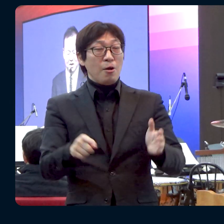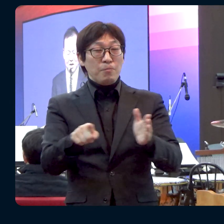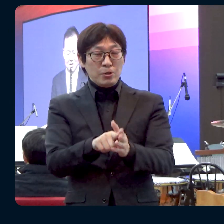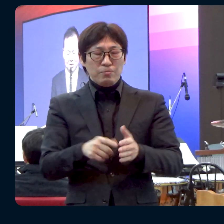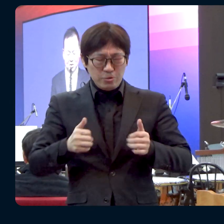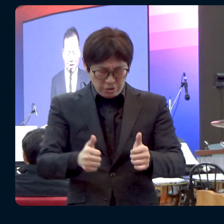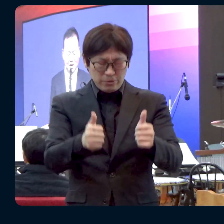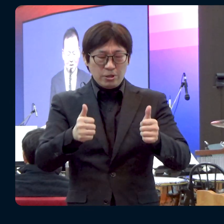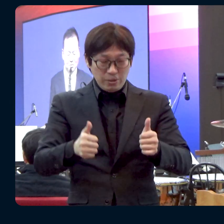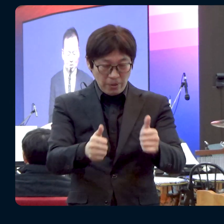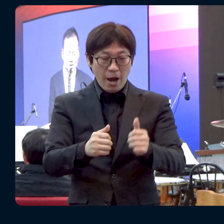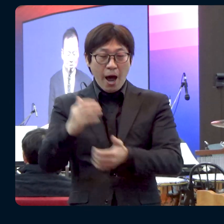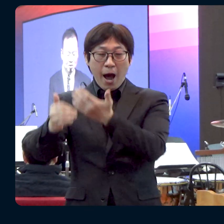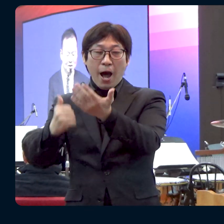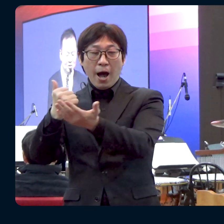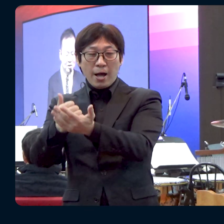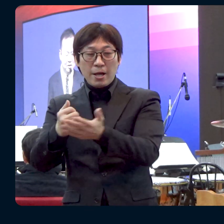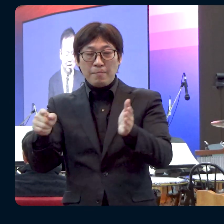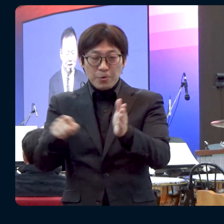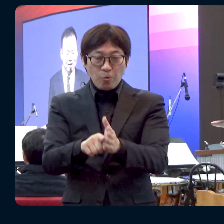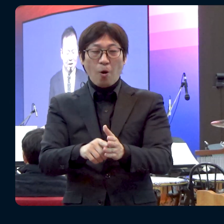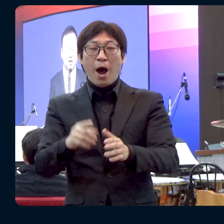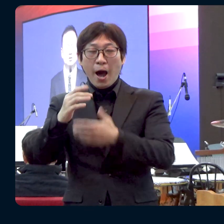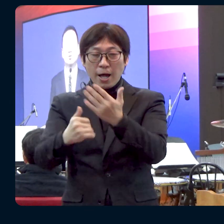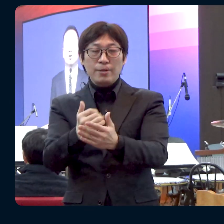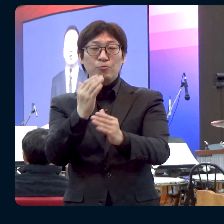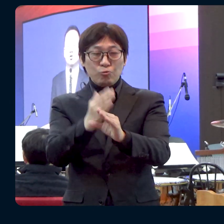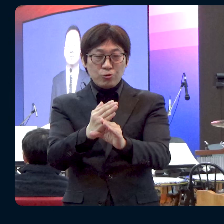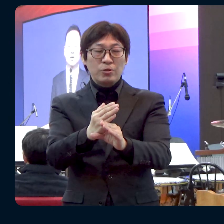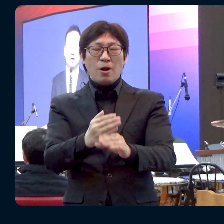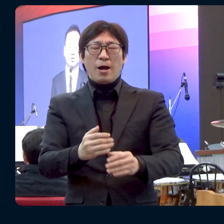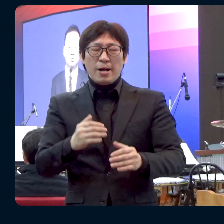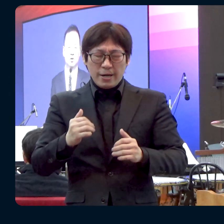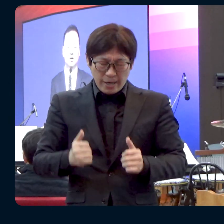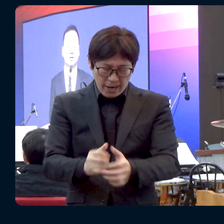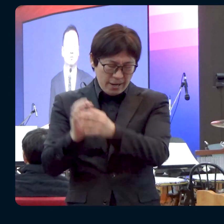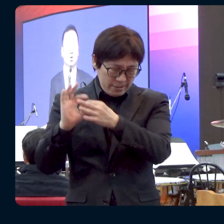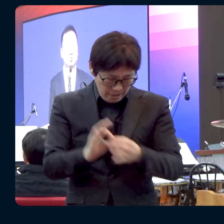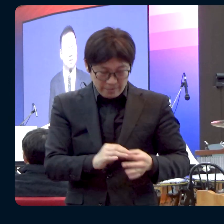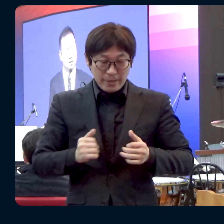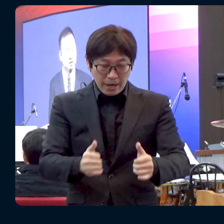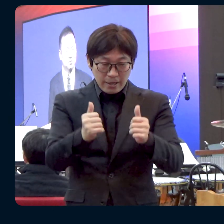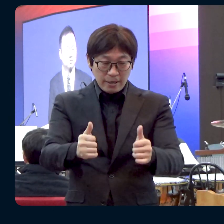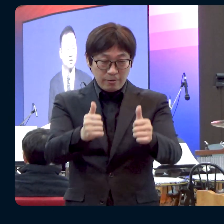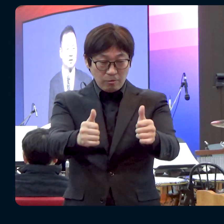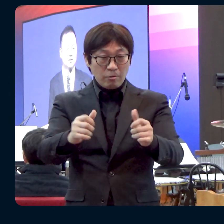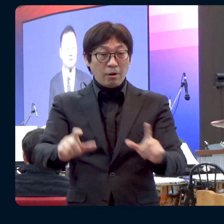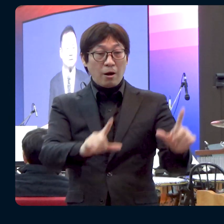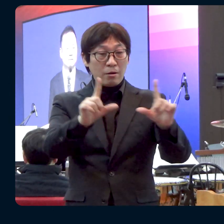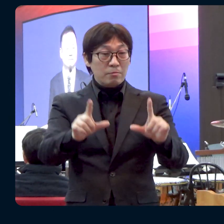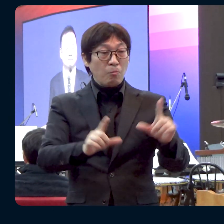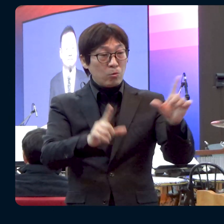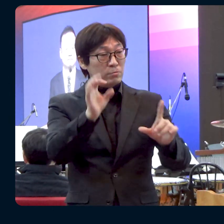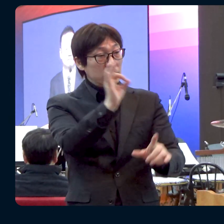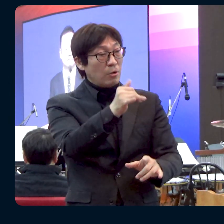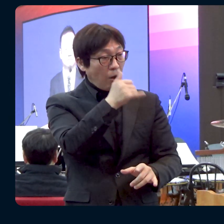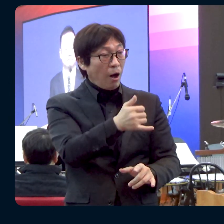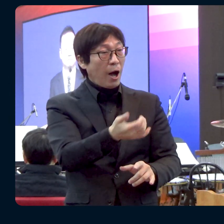살려고 발버둥 치는데, 저렇게 하나님 중심으로 살려고 하는데 계속 어려움만 당하는 걸 보니까 하나님 너무 마음이